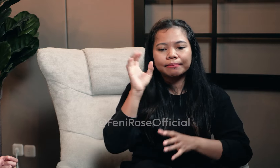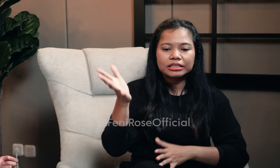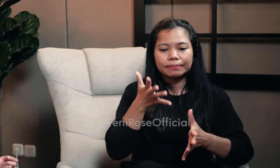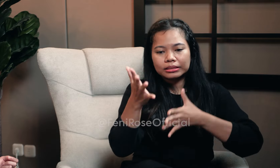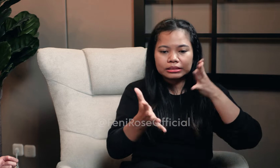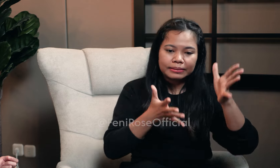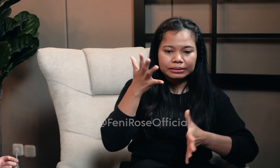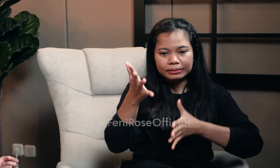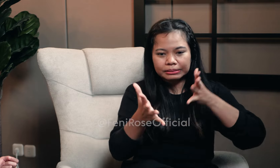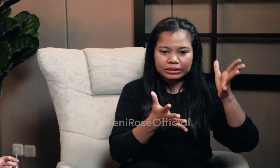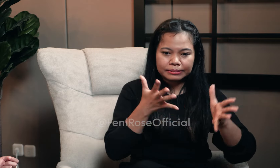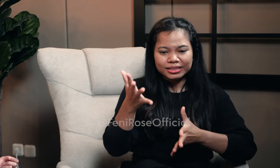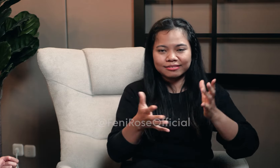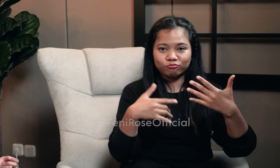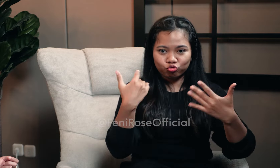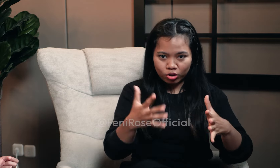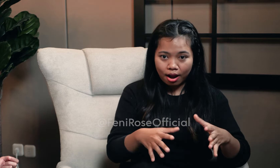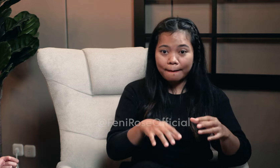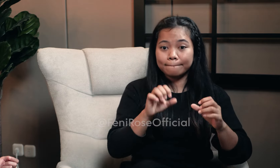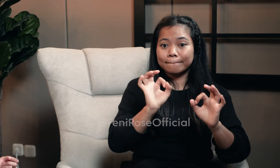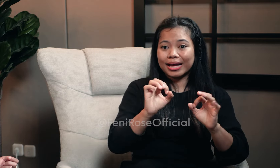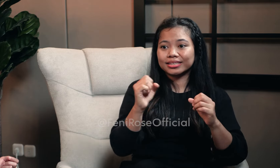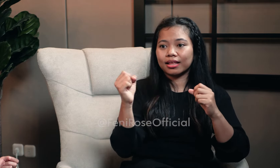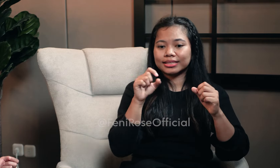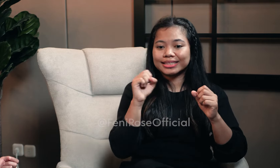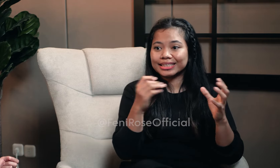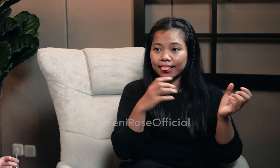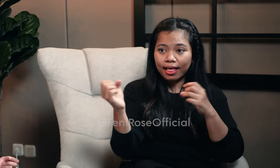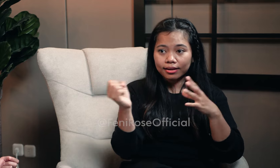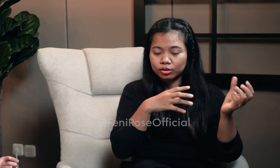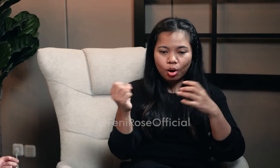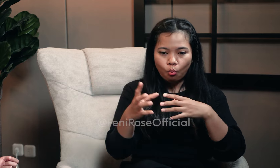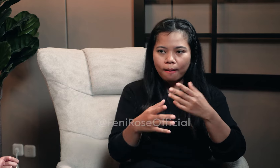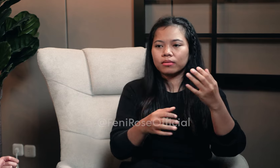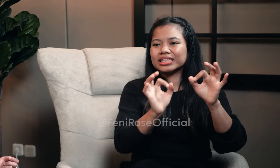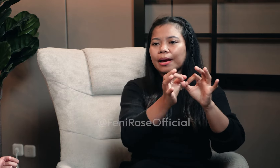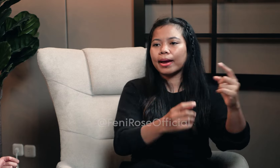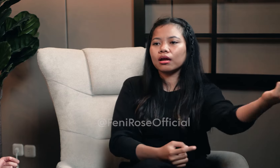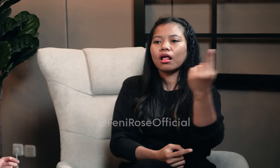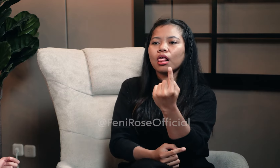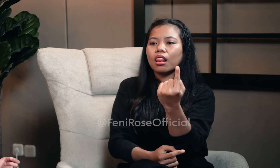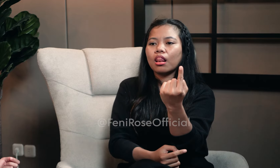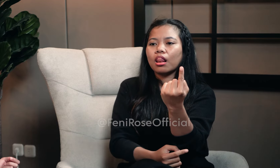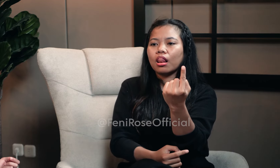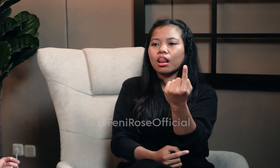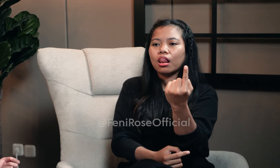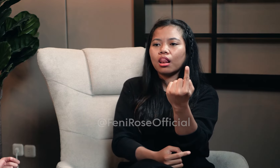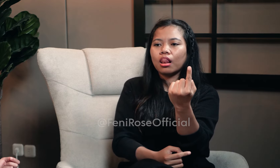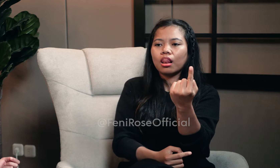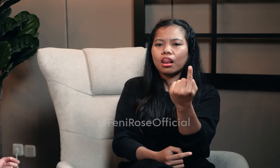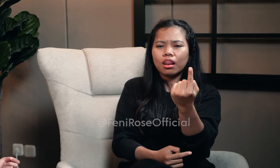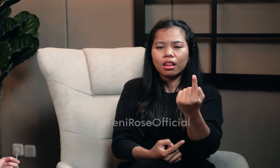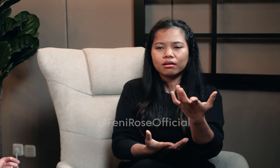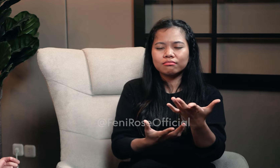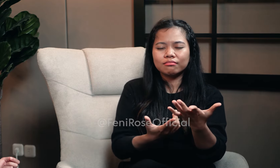bisa bersuara dan saya hanya bisa berisyarat selanjutnya He pas kesempatan tanya jawab baru juru bahasa